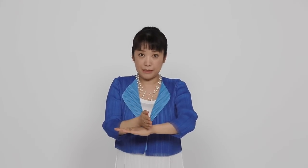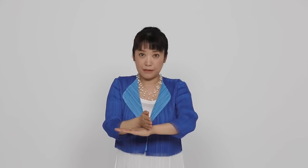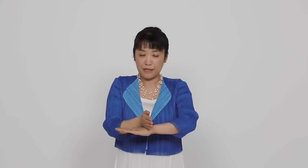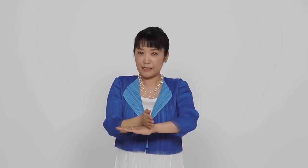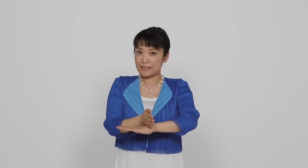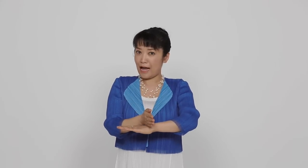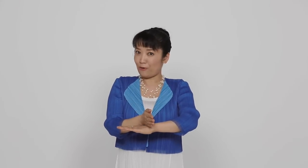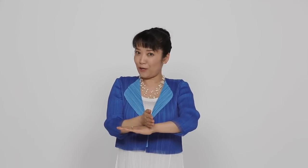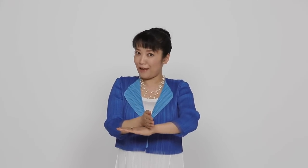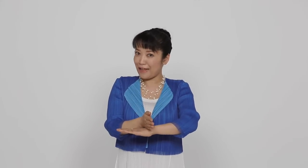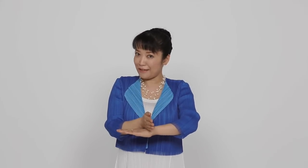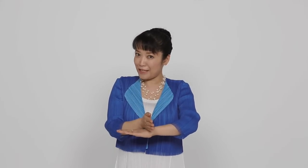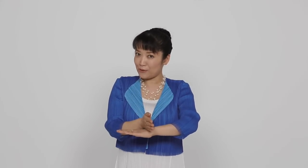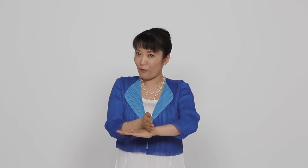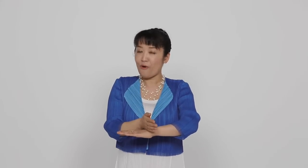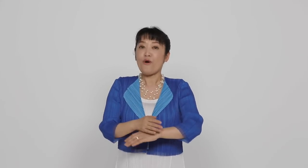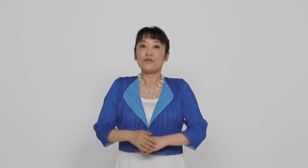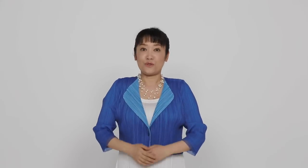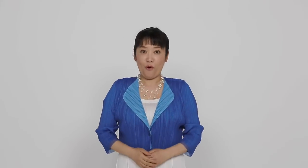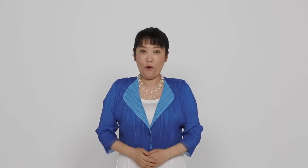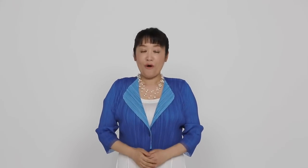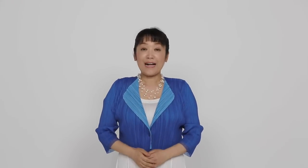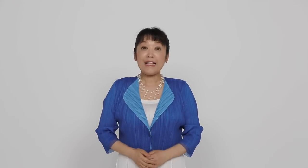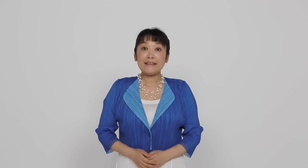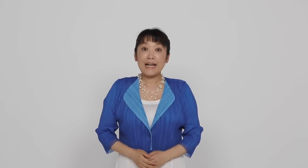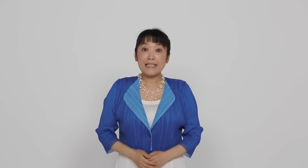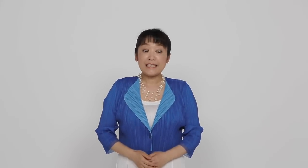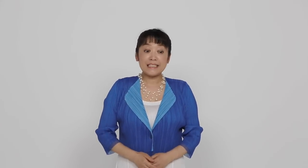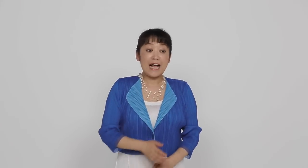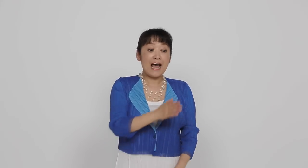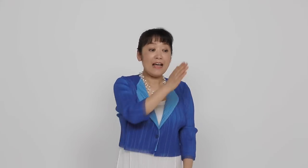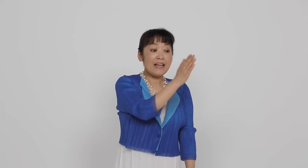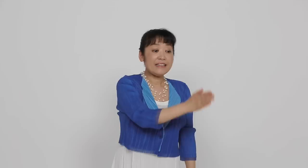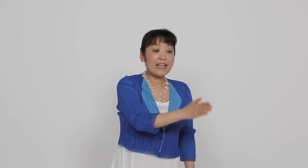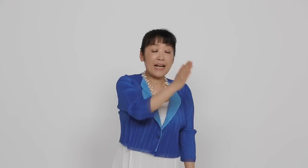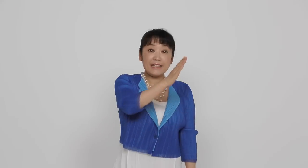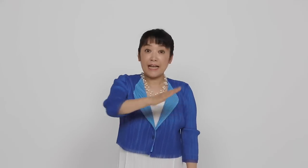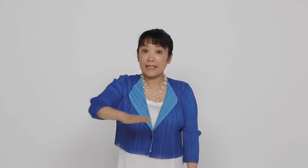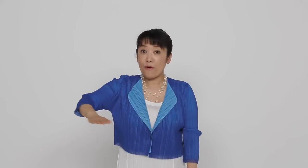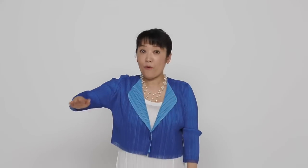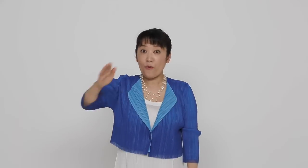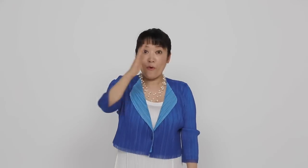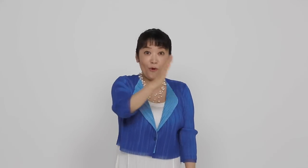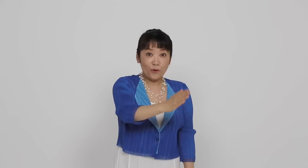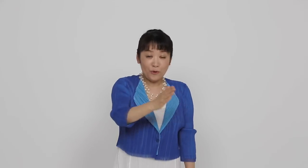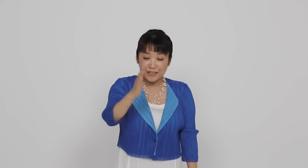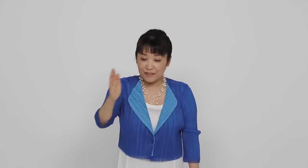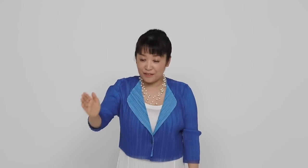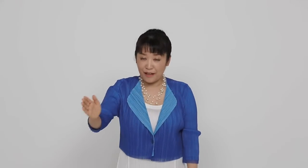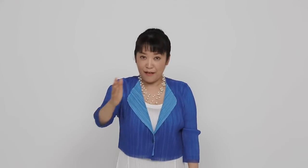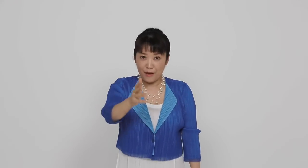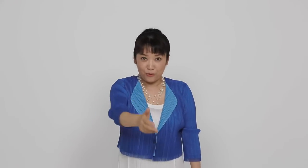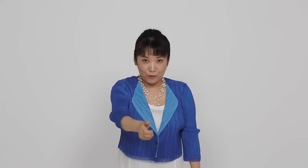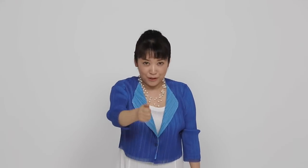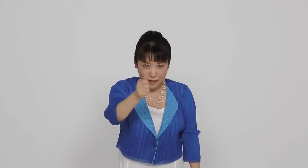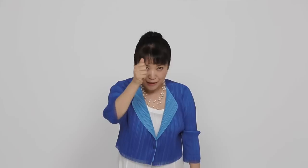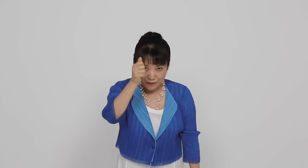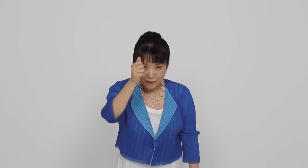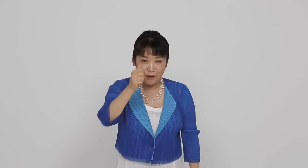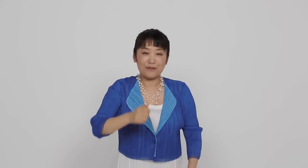。さあこれは何でしょう。そう、勝った力士が手刀を心と切ってごっつぁんですってもらう、